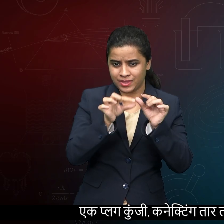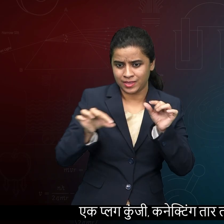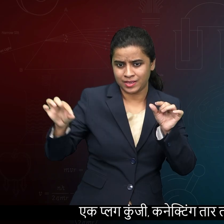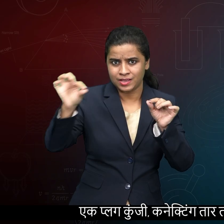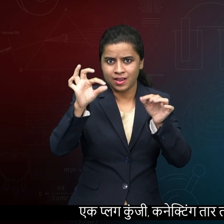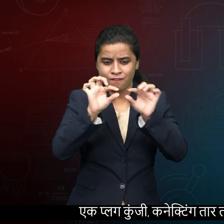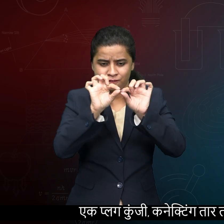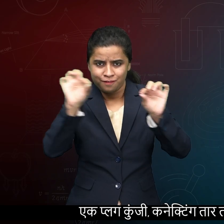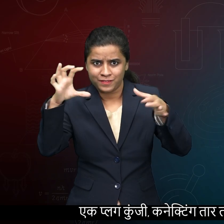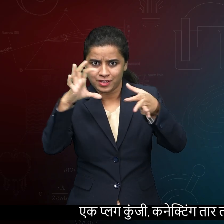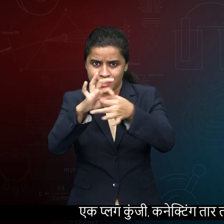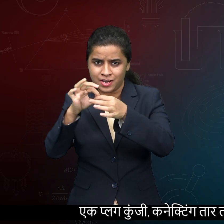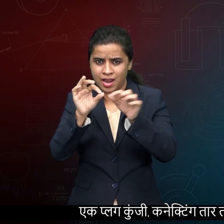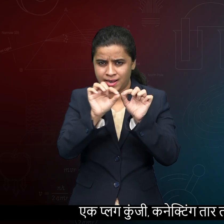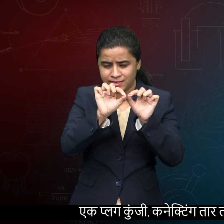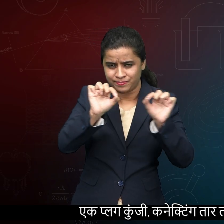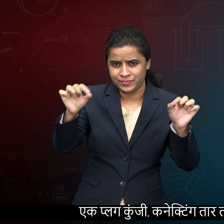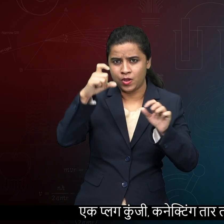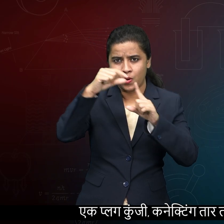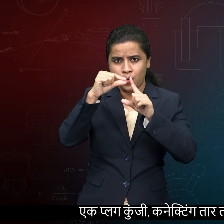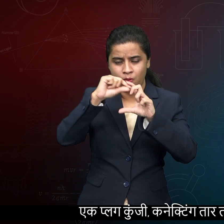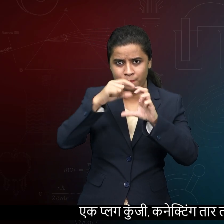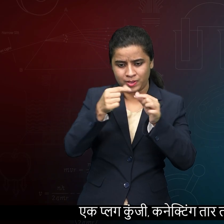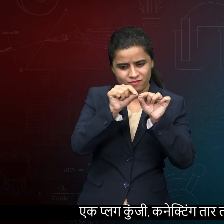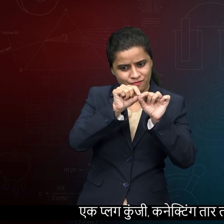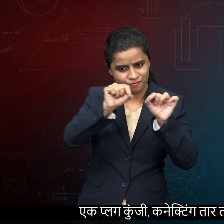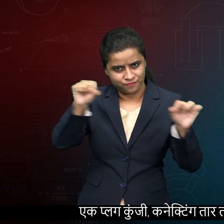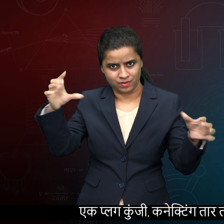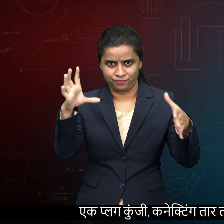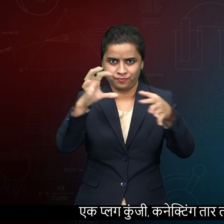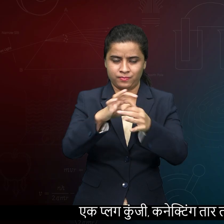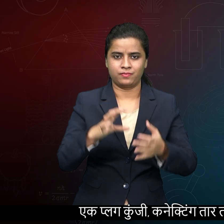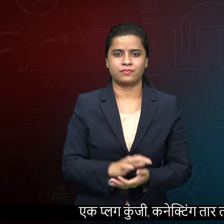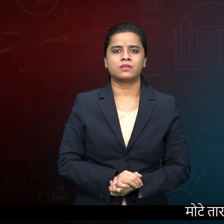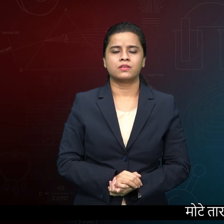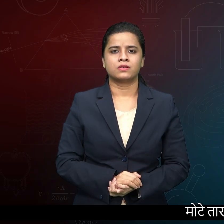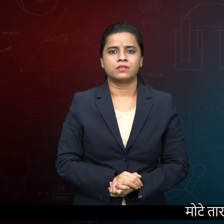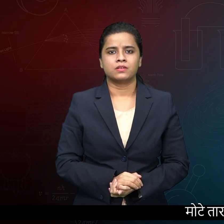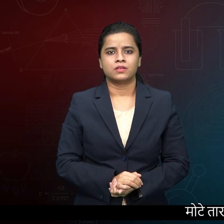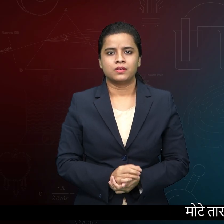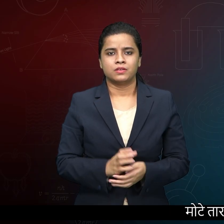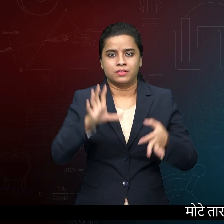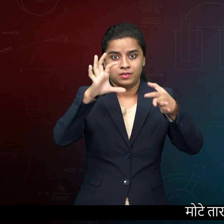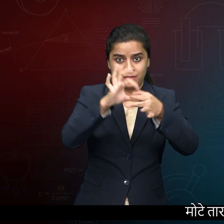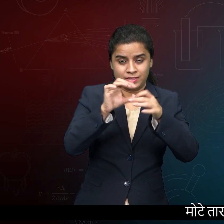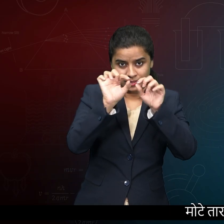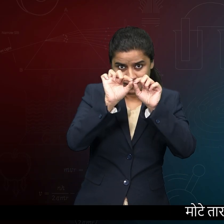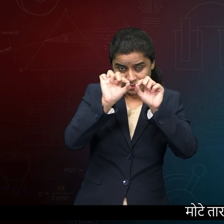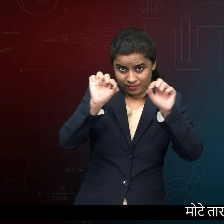लंबा सीधा मोटा तांबे का तार लीजिए। मोटे तार को बीच में से